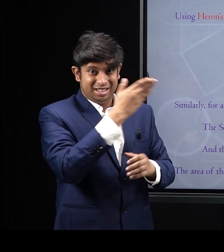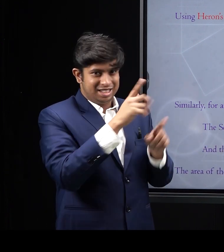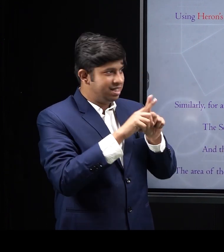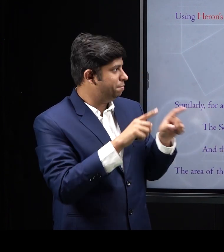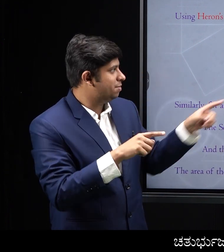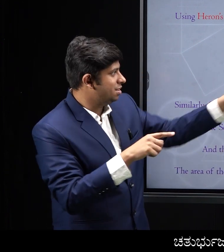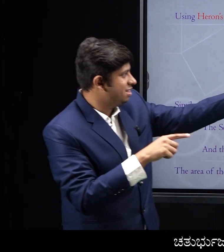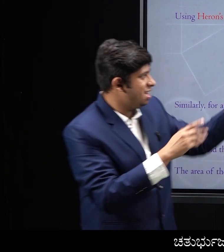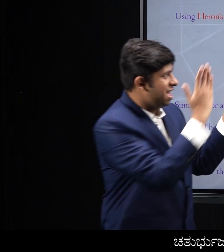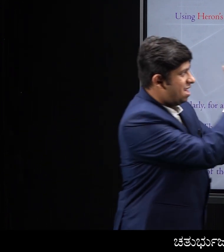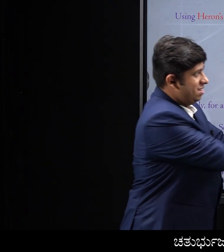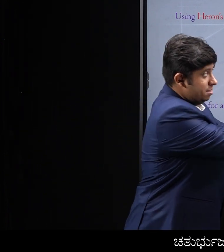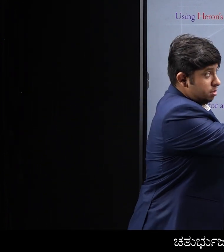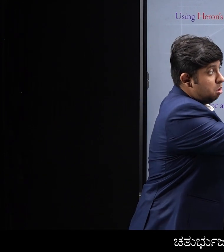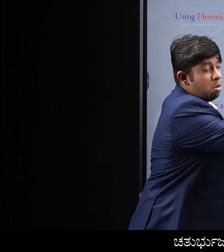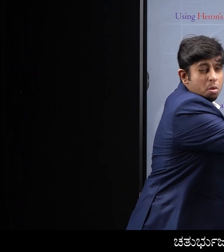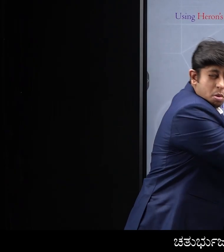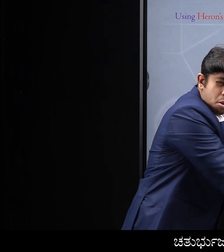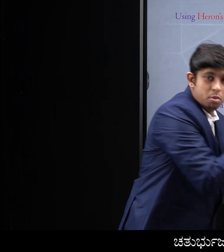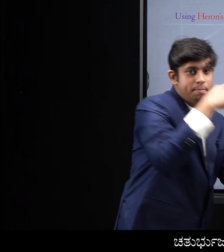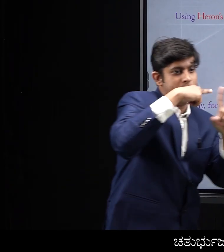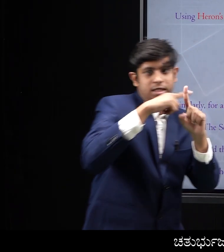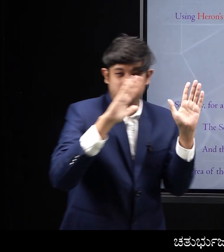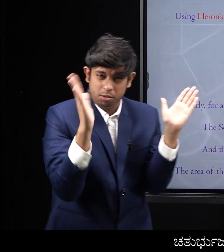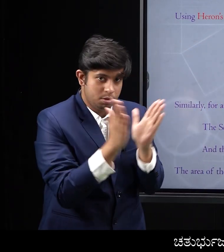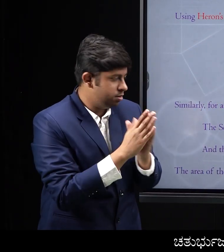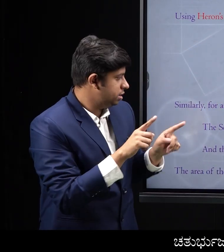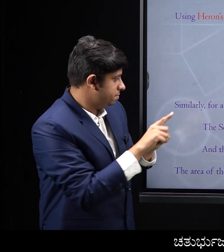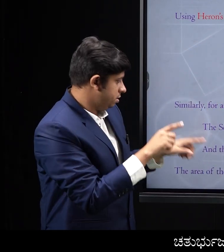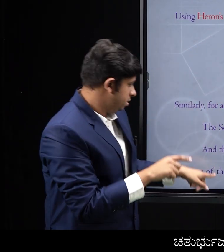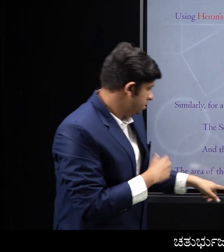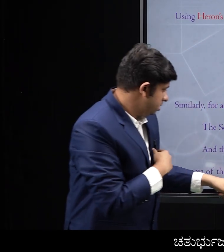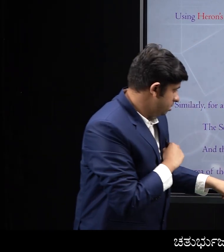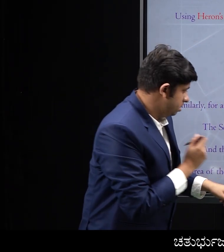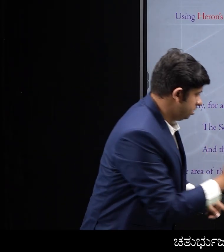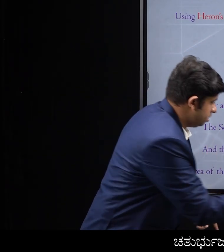ಆದ್ದರಿಂದ ಚತುರ್ಭುಜದ ವಿಸ್ತೀರ್ಣ ABCD ಇಸ್ ಈಕ್ವಲ್ ಟು